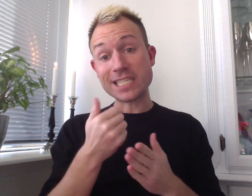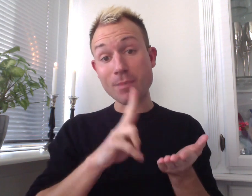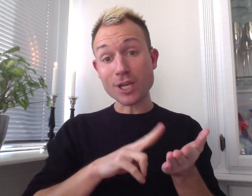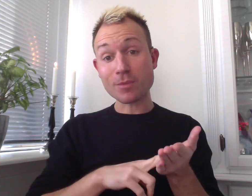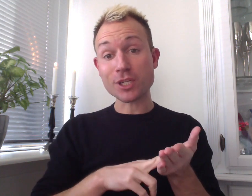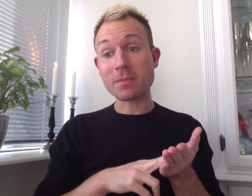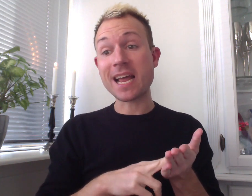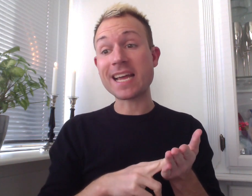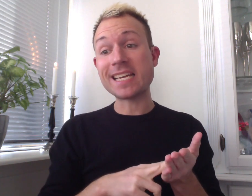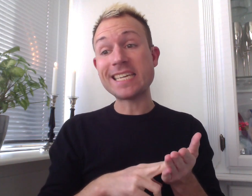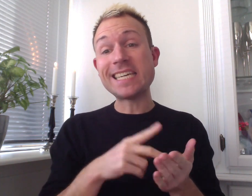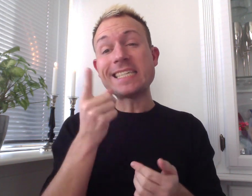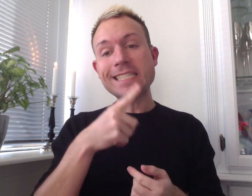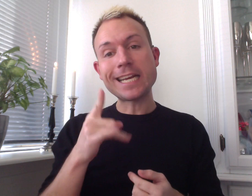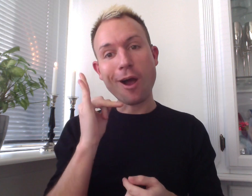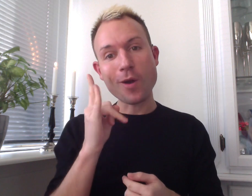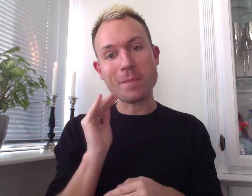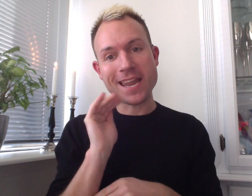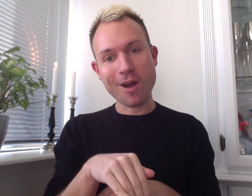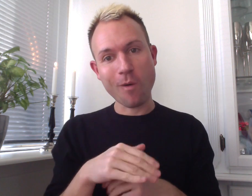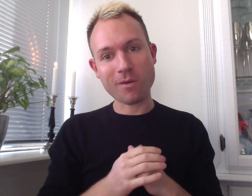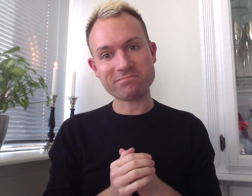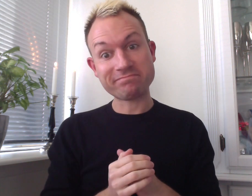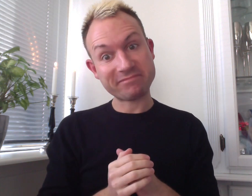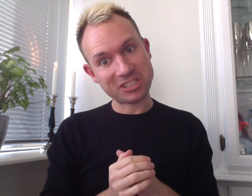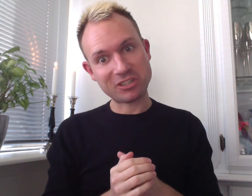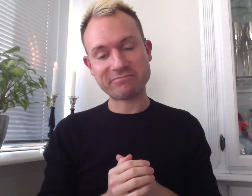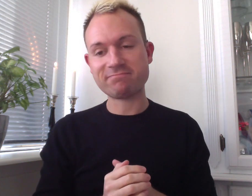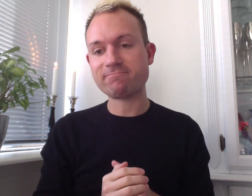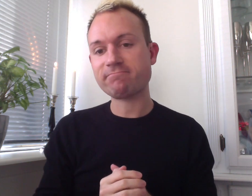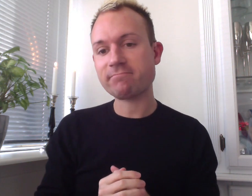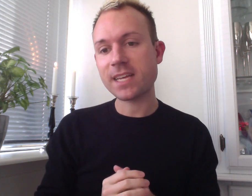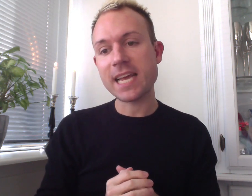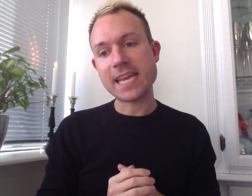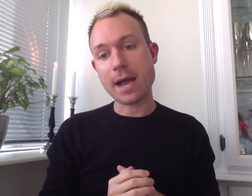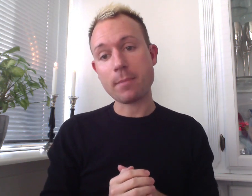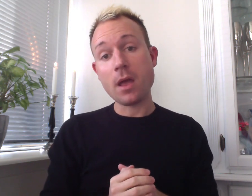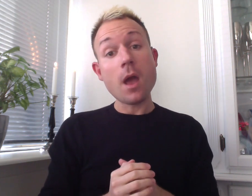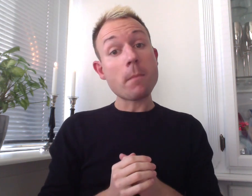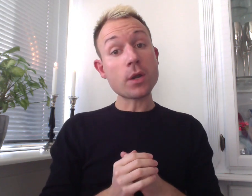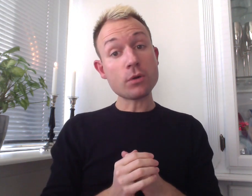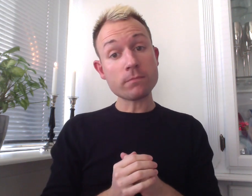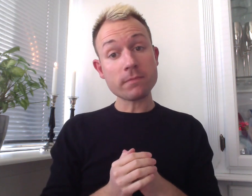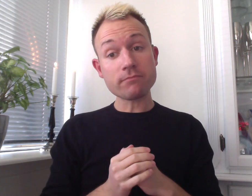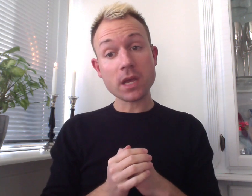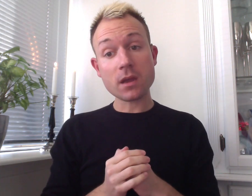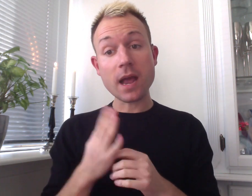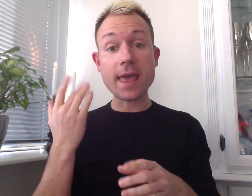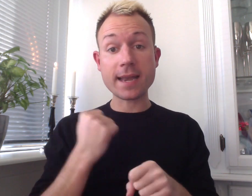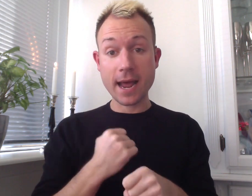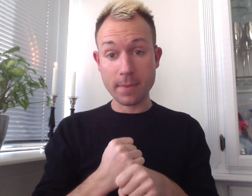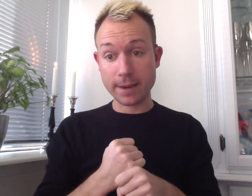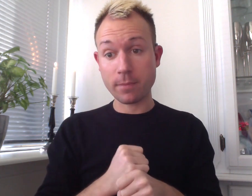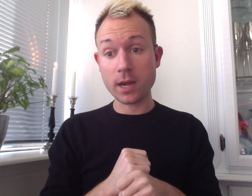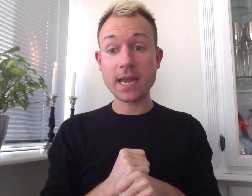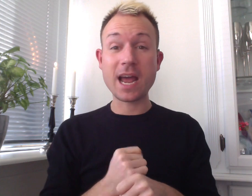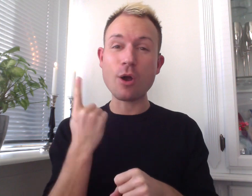et spørgsmål, som jeg tit har undret mig lidt over. Så, ja. Men nu har jeg et arbejde, og det er kun